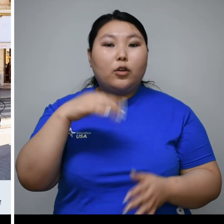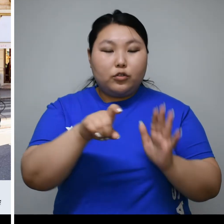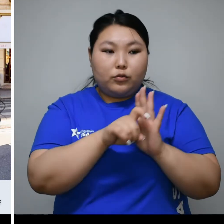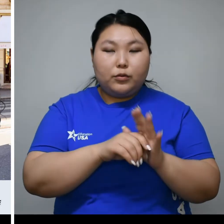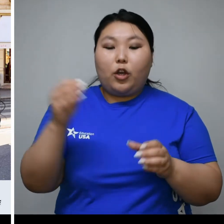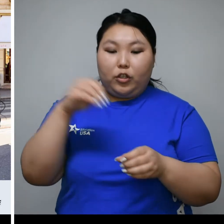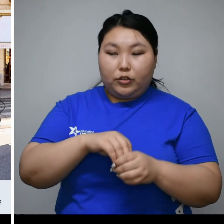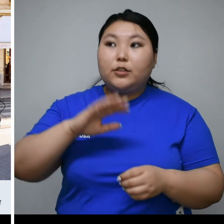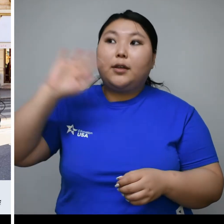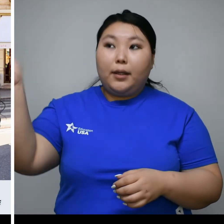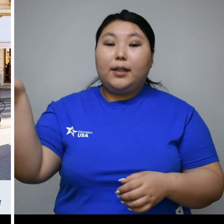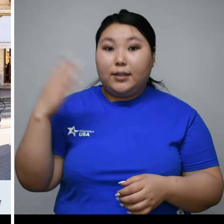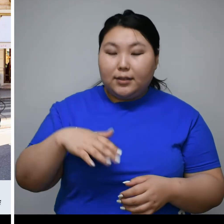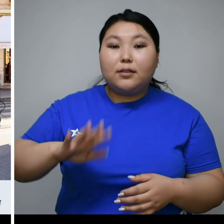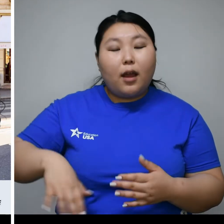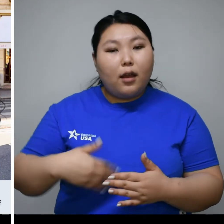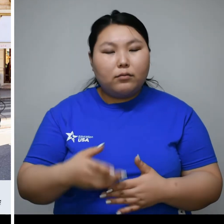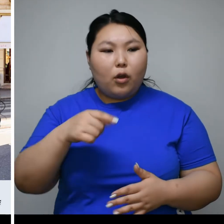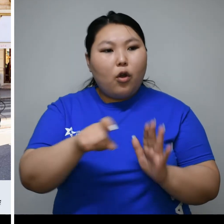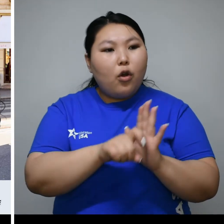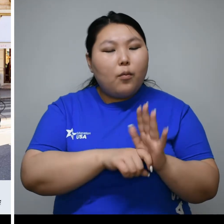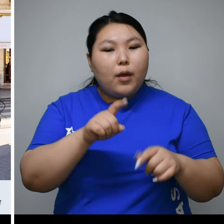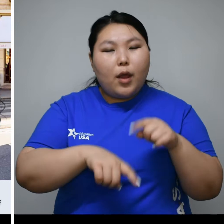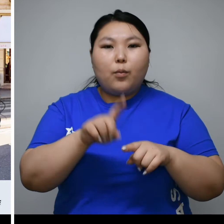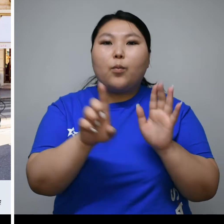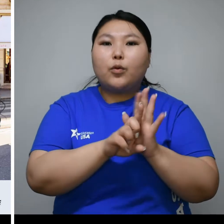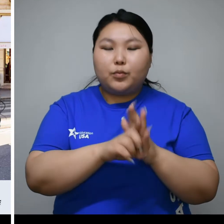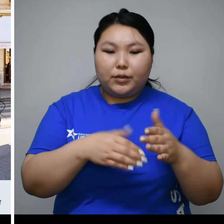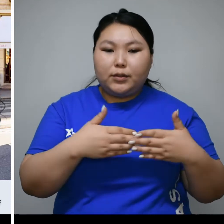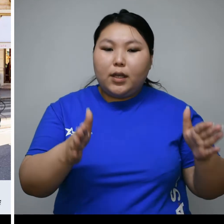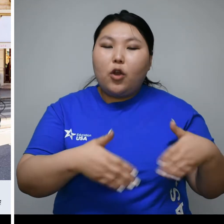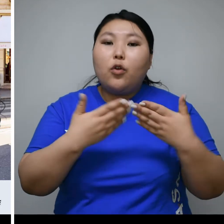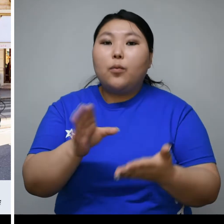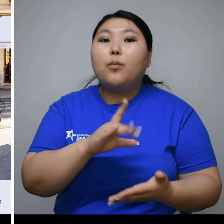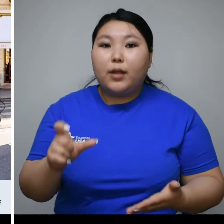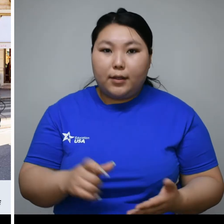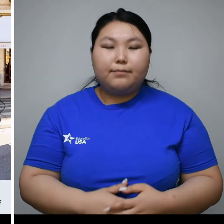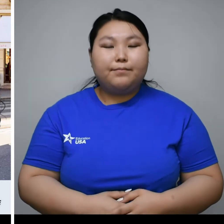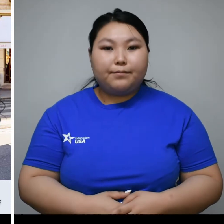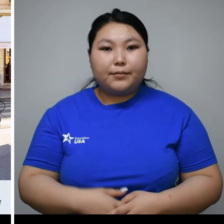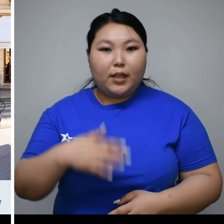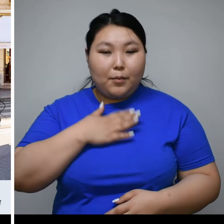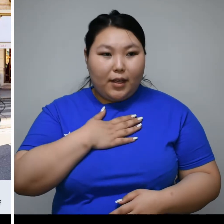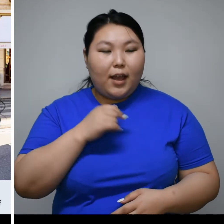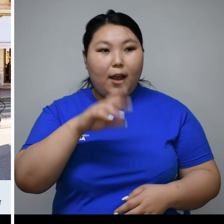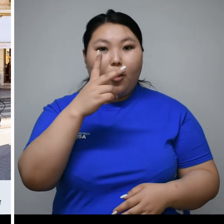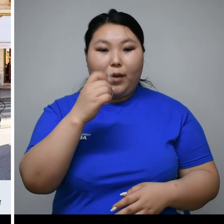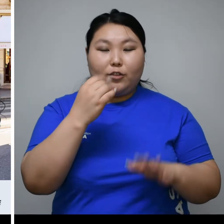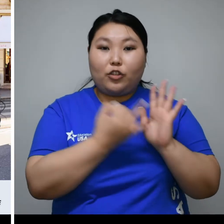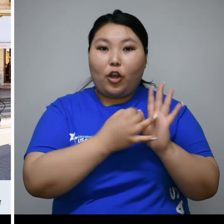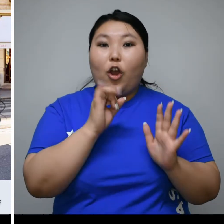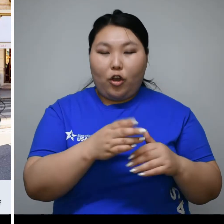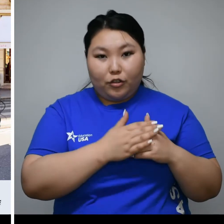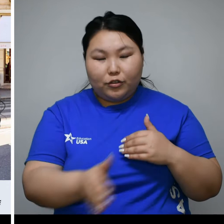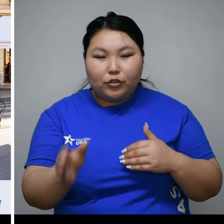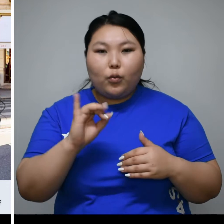хөтөлбөрт оролцож ирсний дараагаар ерний хөтөлбөр чамд ямар боломжуудыг нээж өгсөн бэ? За би нөгөө 17 оноос